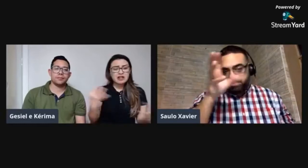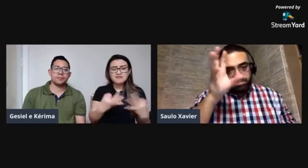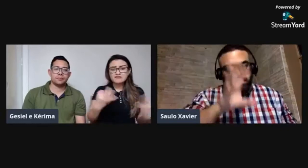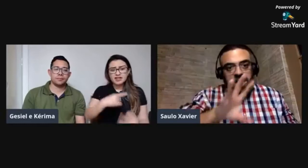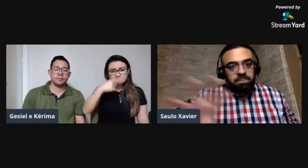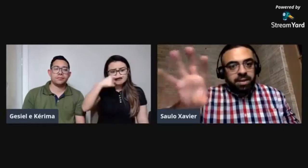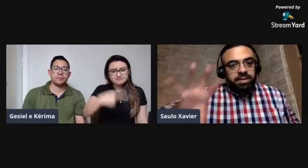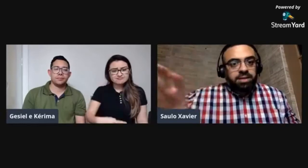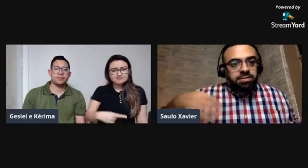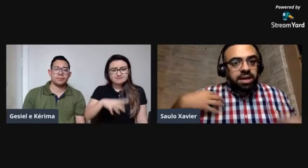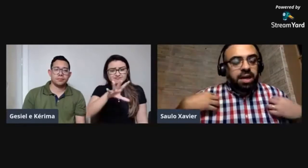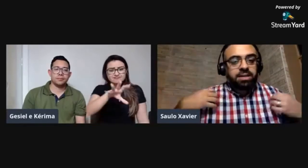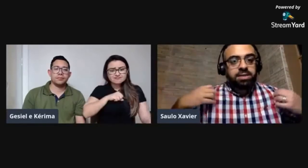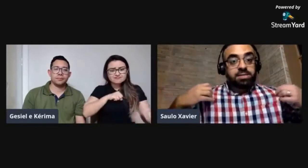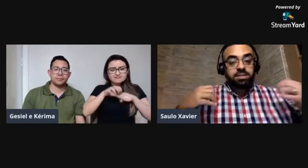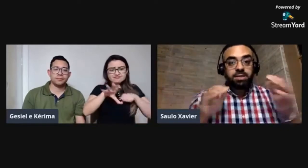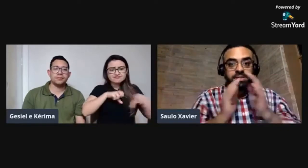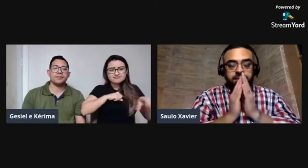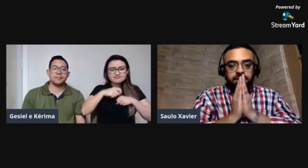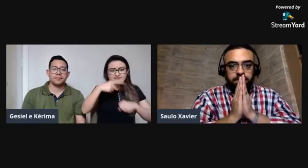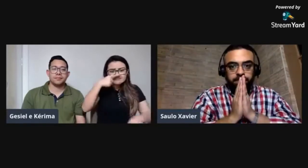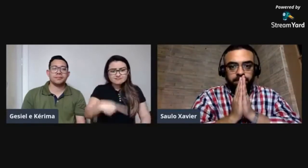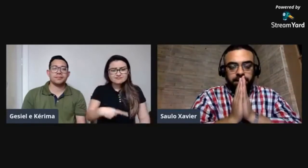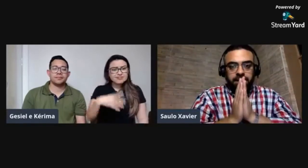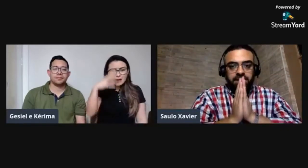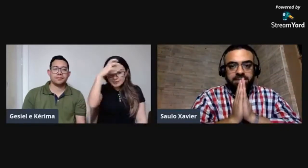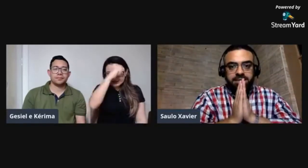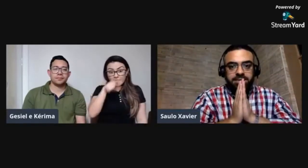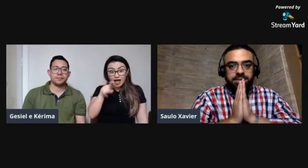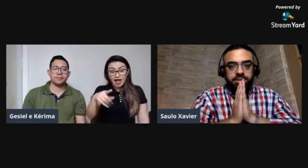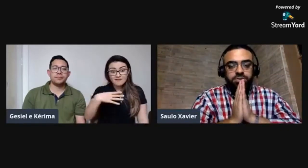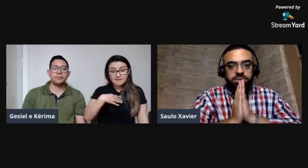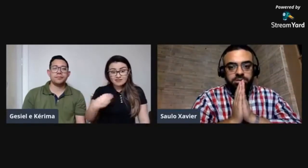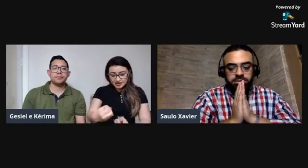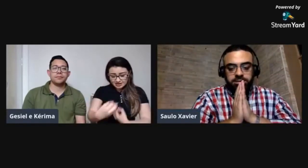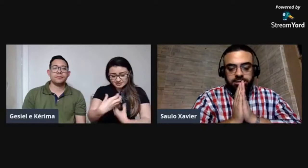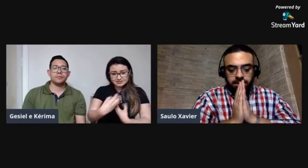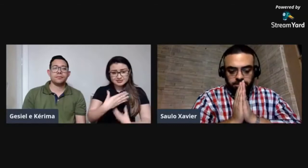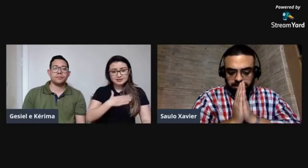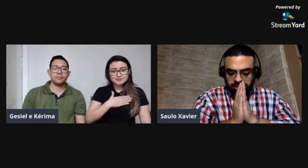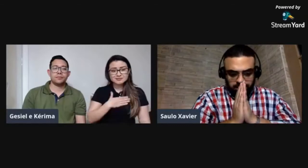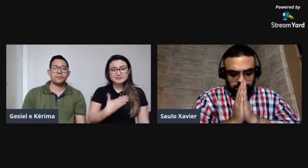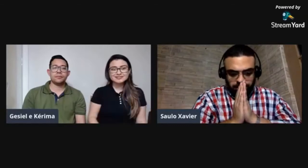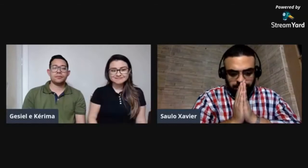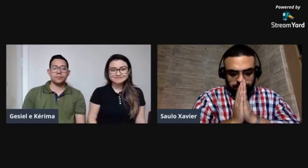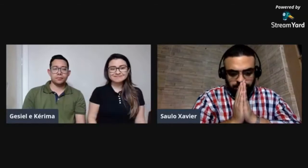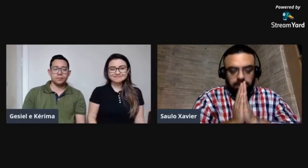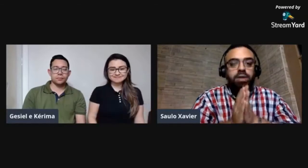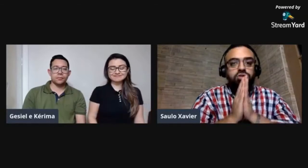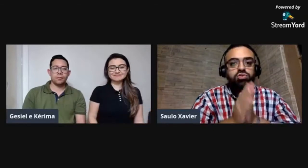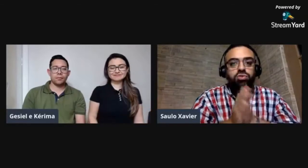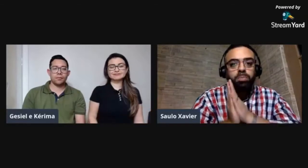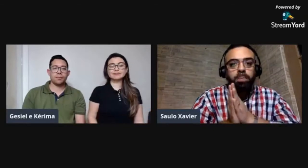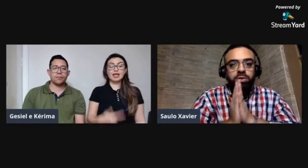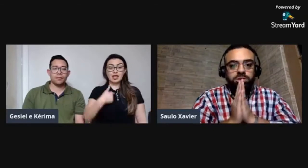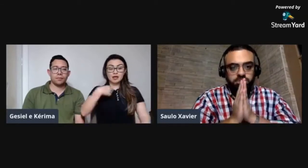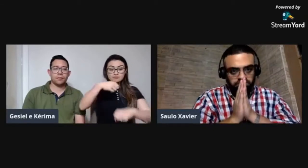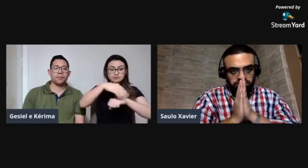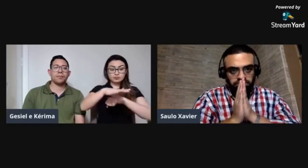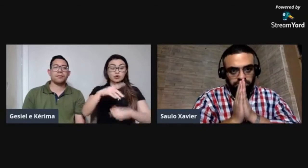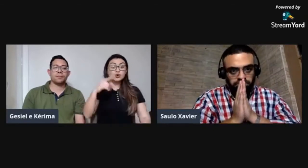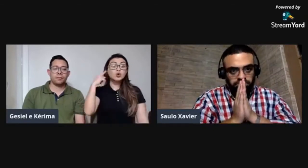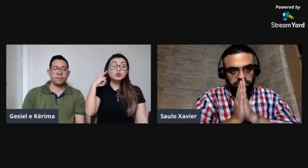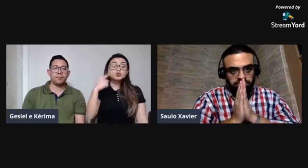já aprendendo na raiz. Então, assim, a mensagem que eu digo, Gesiel, sempre: surdo